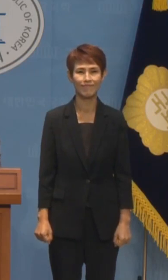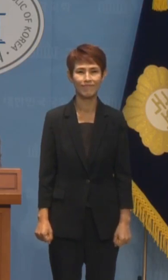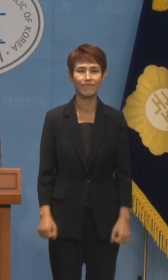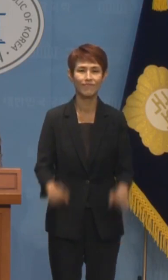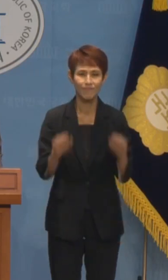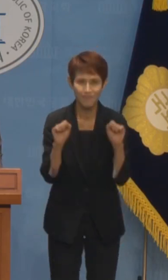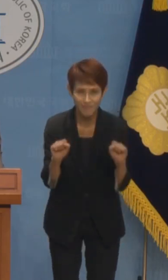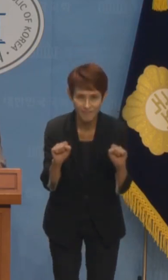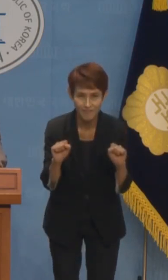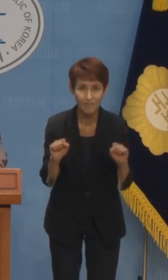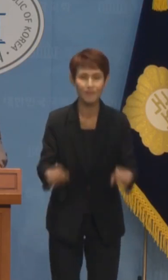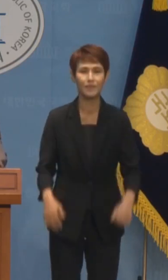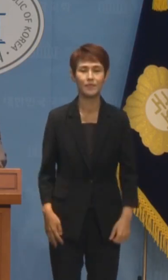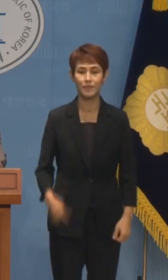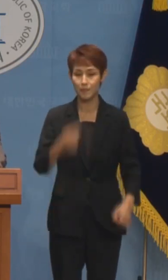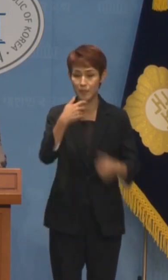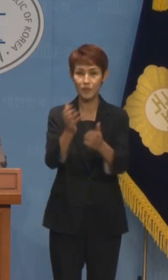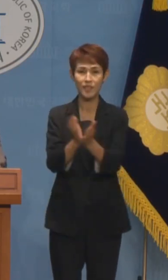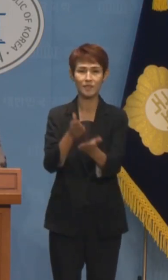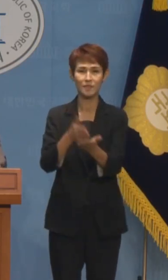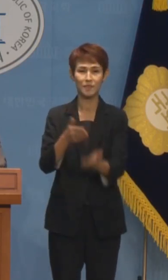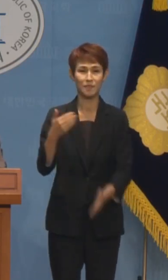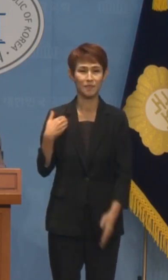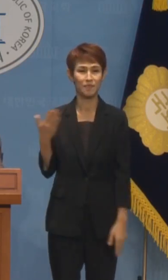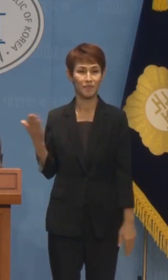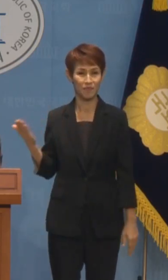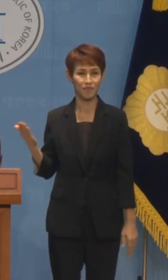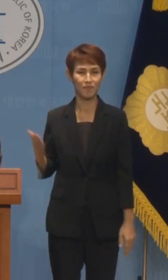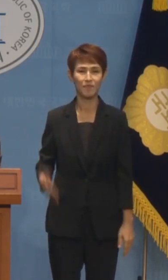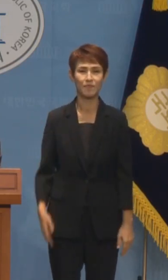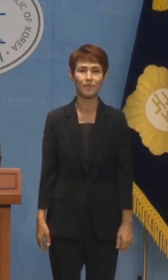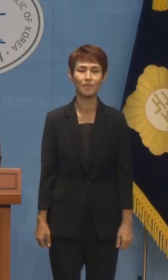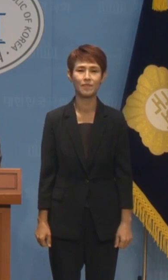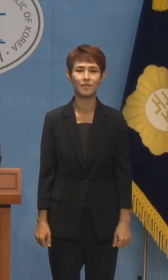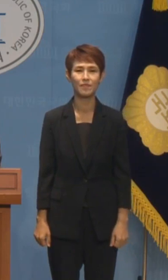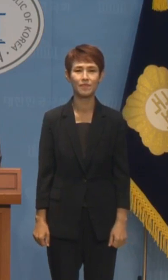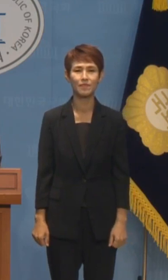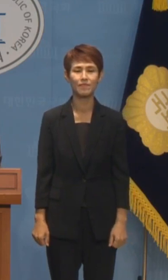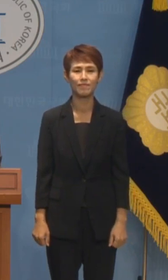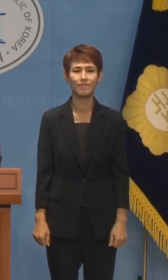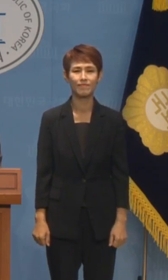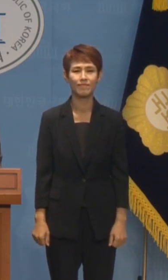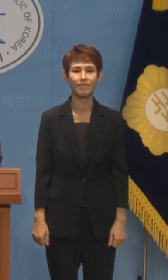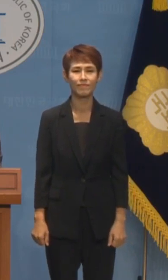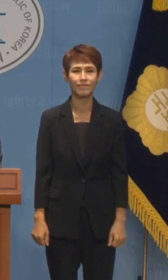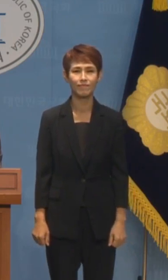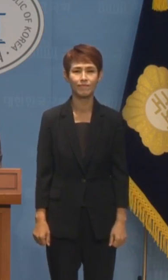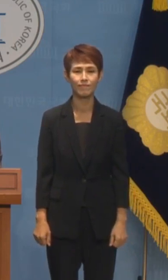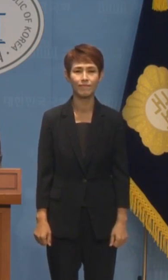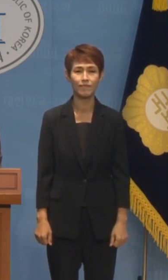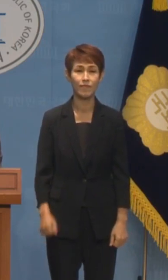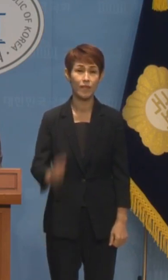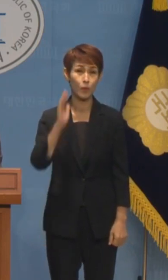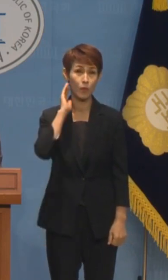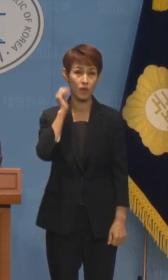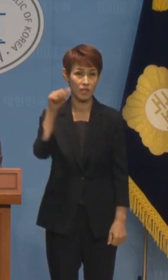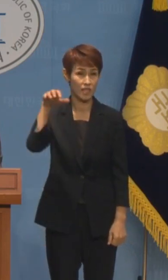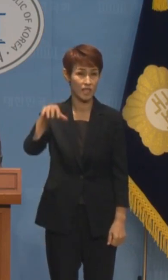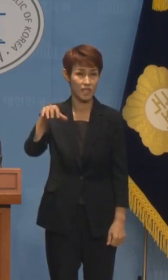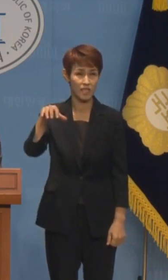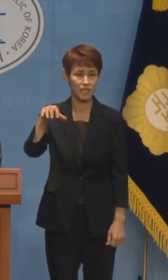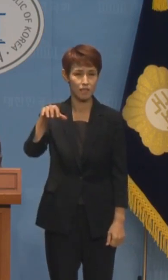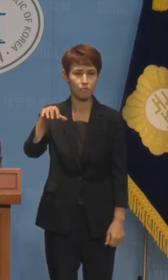안녕하십니까 더불어민주당 대변인 황정하 있니다 브리핑 시작하겠습니다 대통령실이 언제는